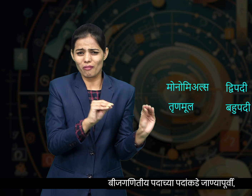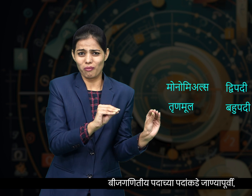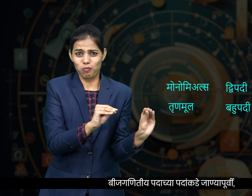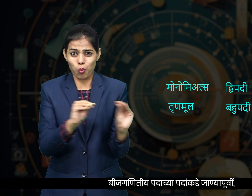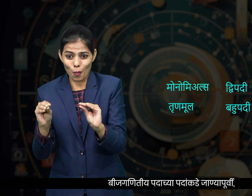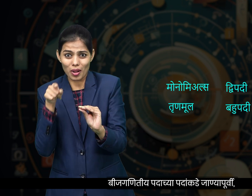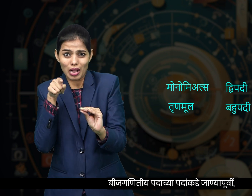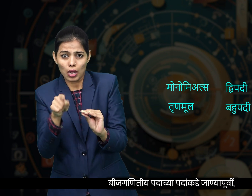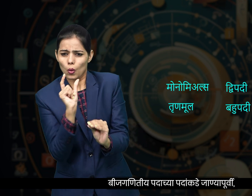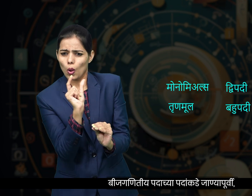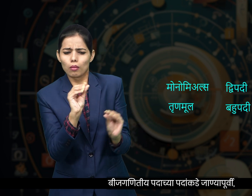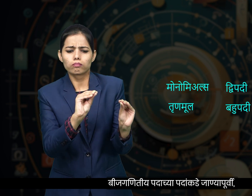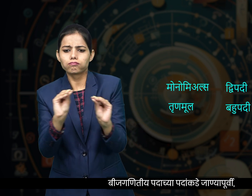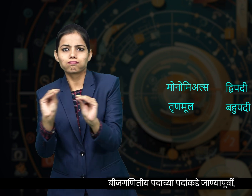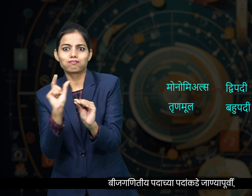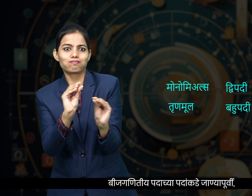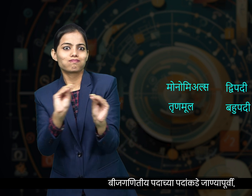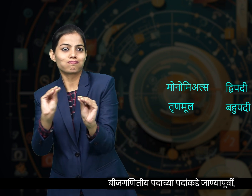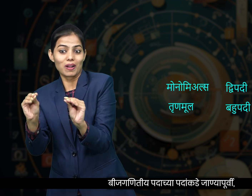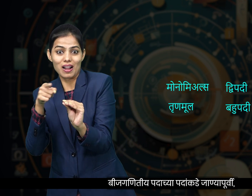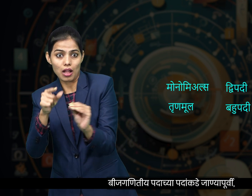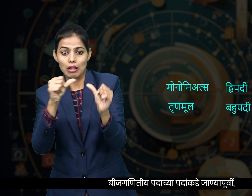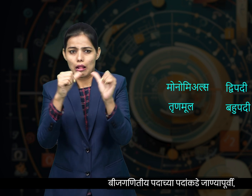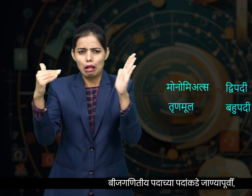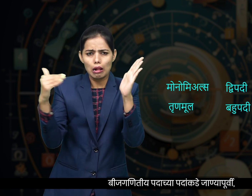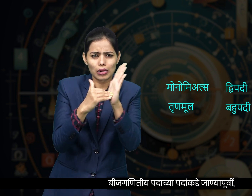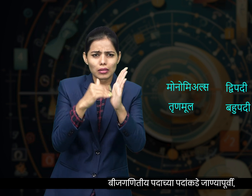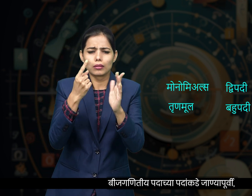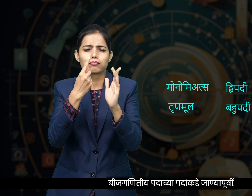बीजगणितीय पदाच्या पदांकडे जाण्यापूर्वी